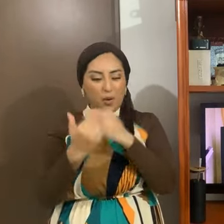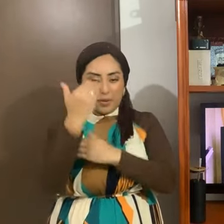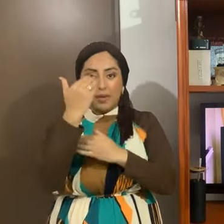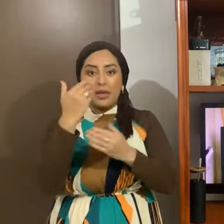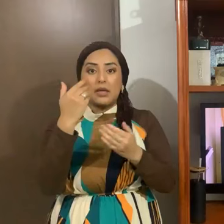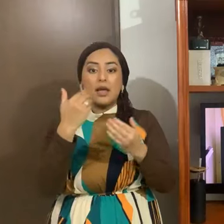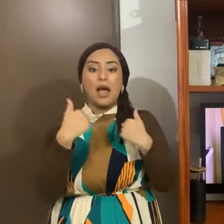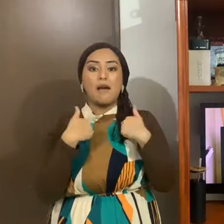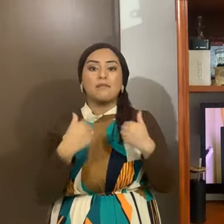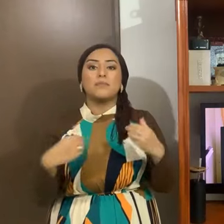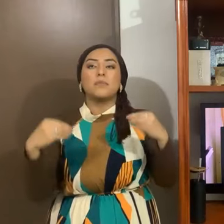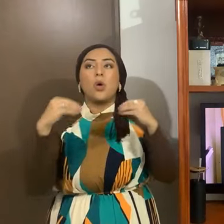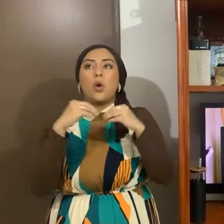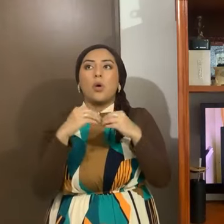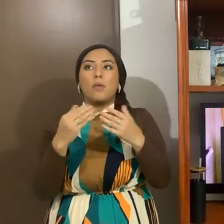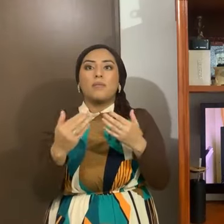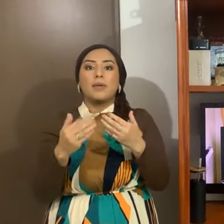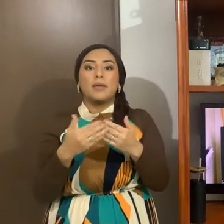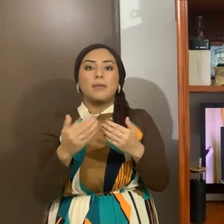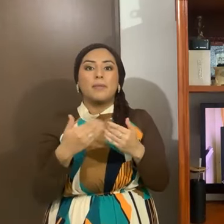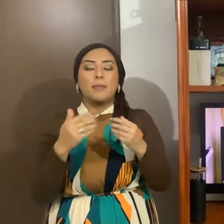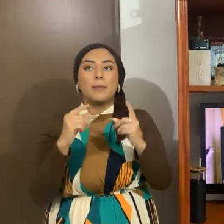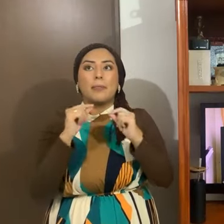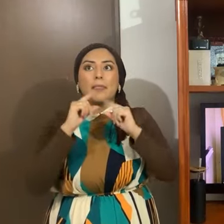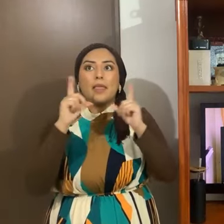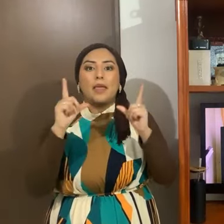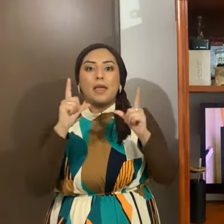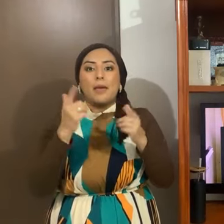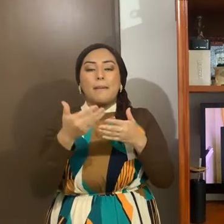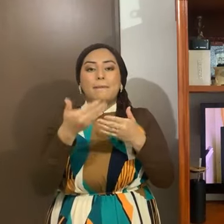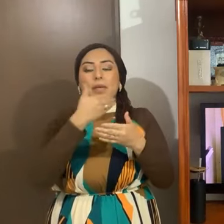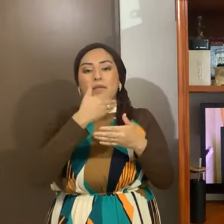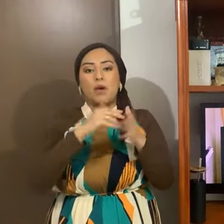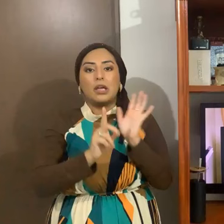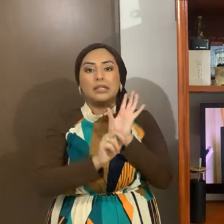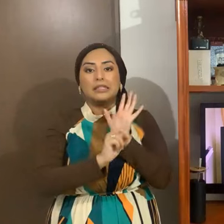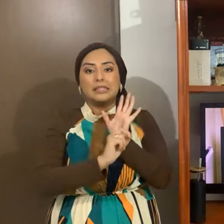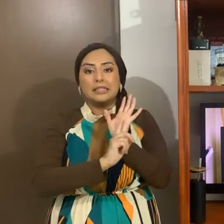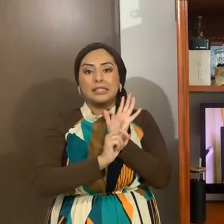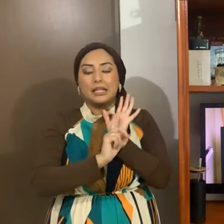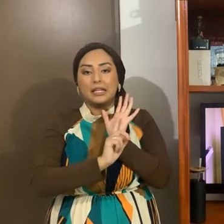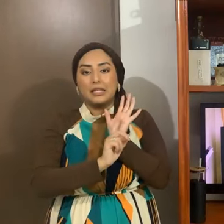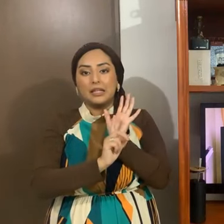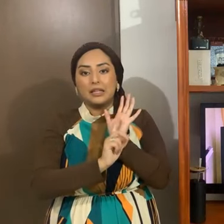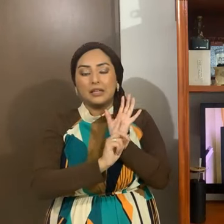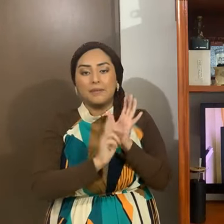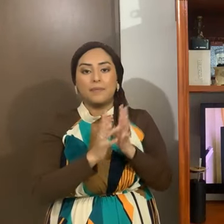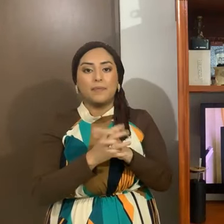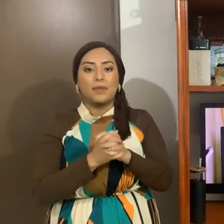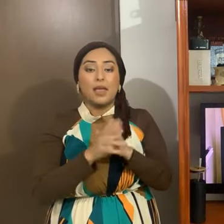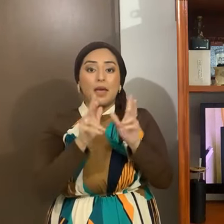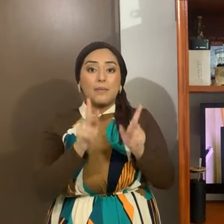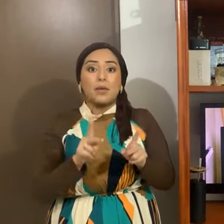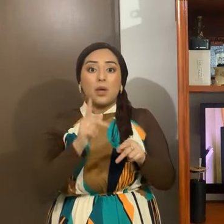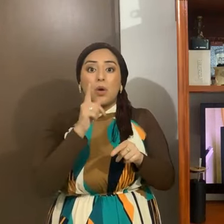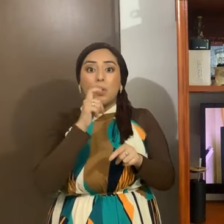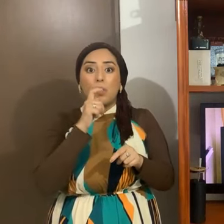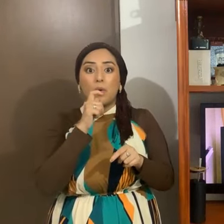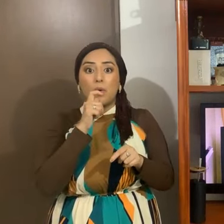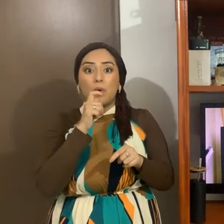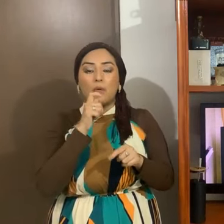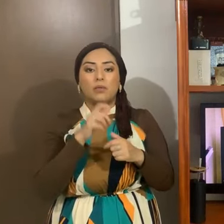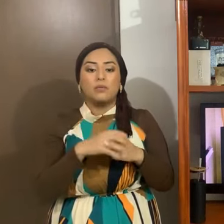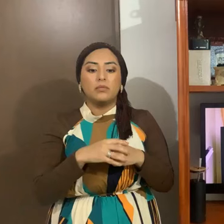van a tener más facilidad de levantarse antes de que suene el despertador. Quienes son chismosos